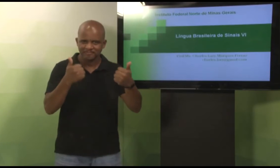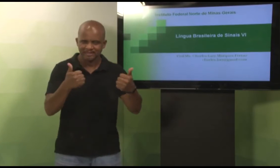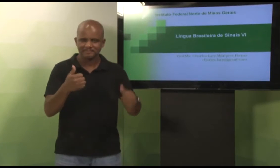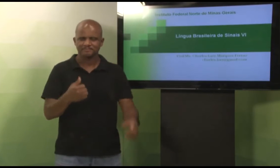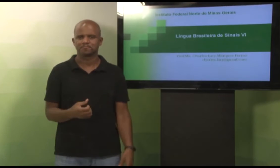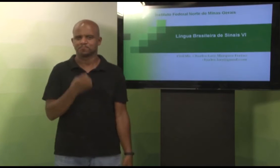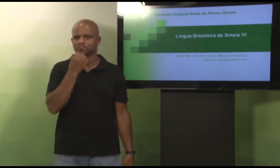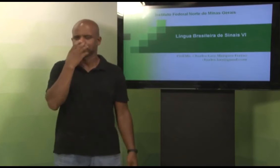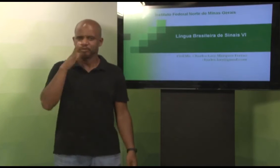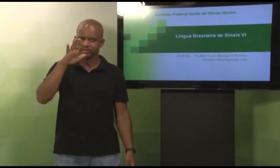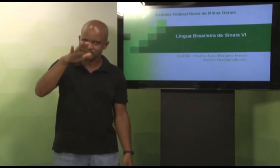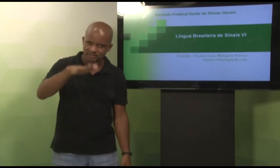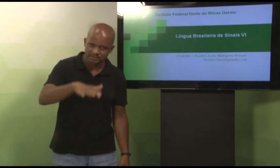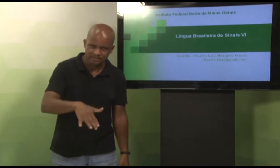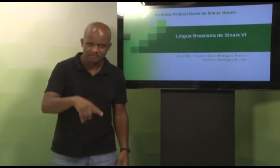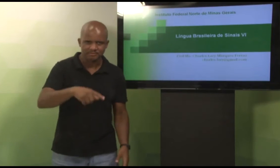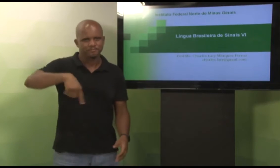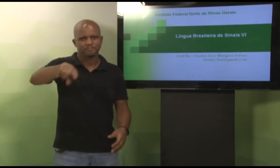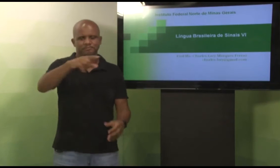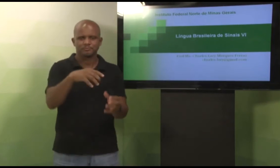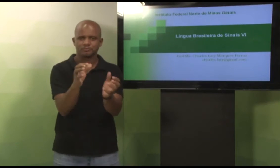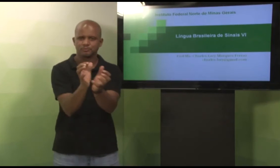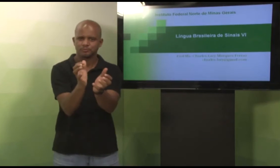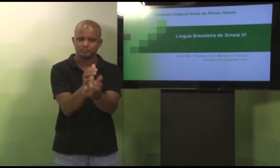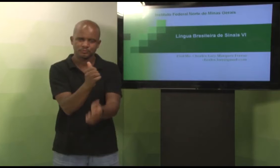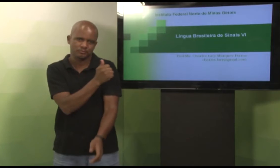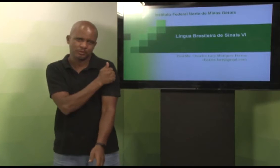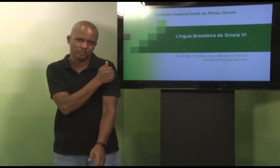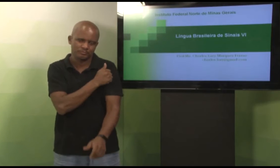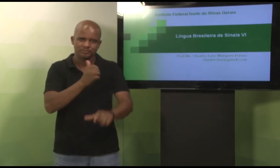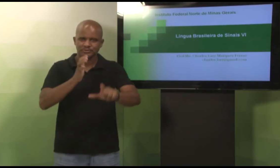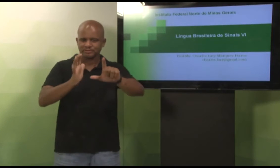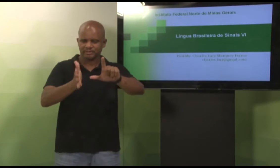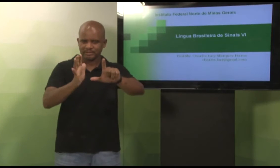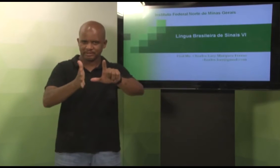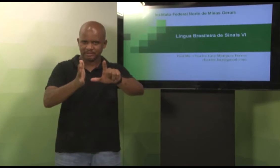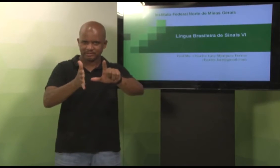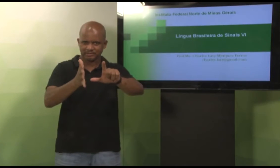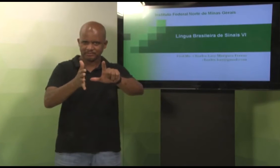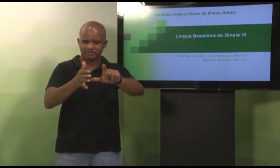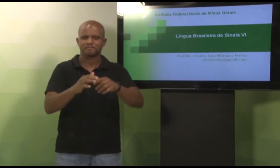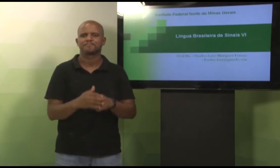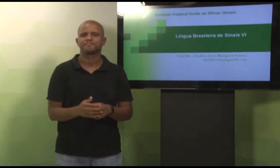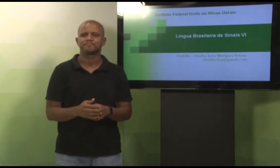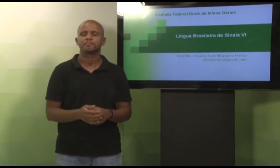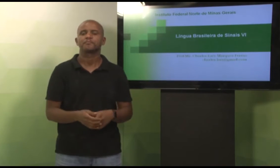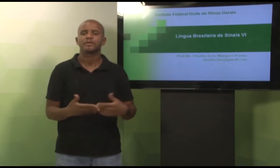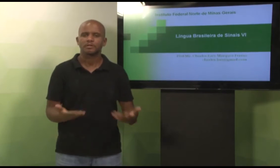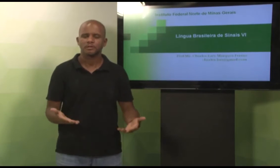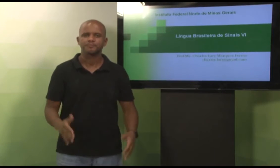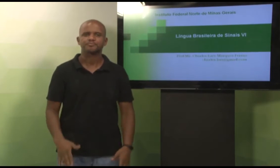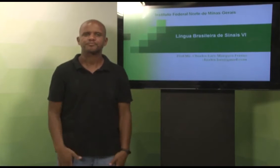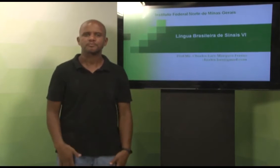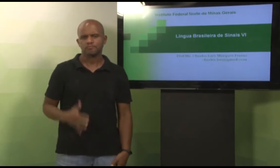Olá, tudo bem? Boa tarde a vocês, alunos do Letras Libras.